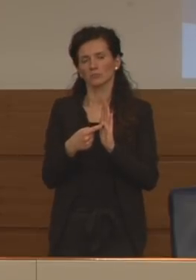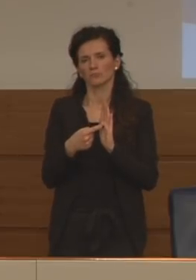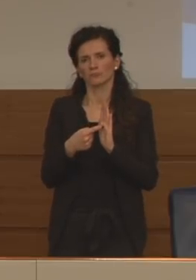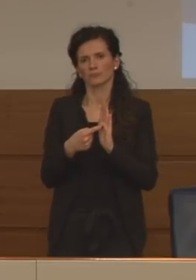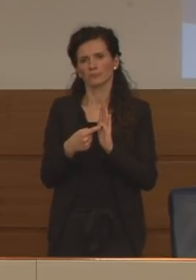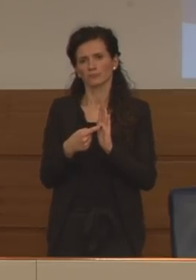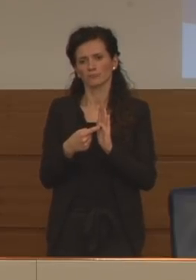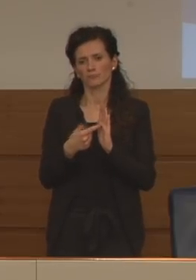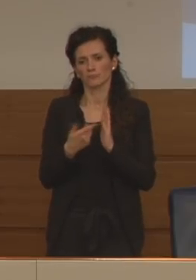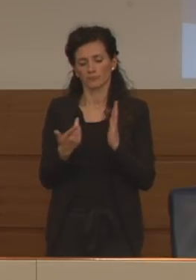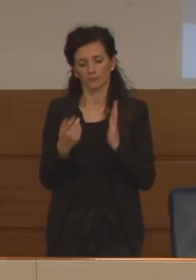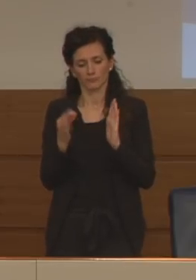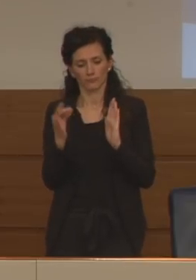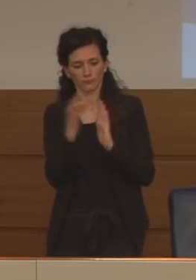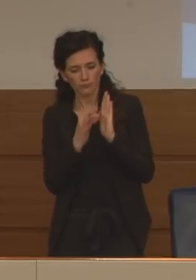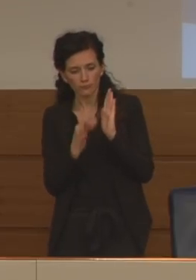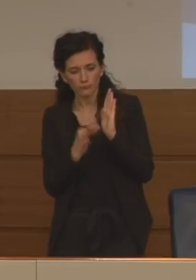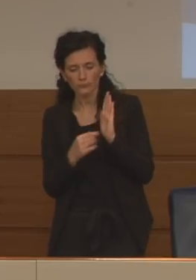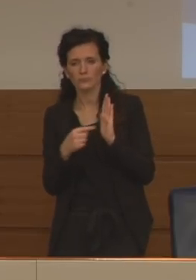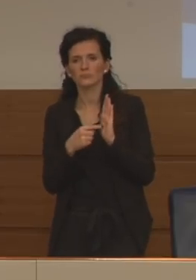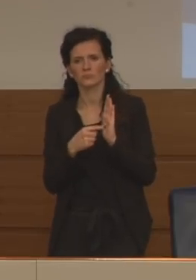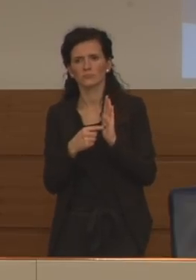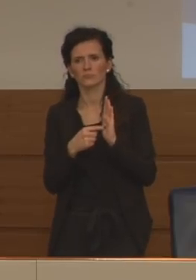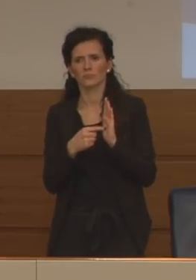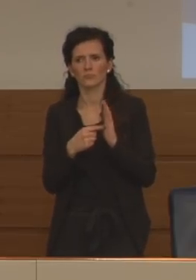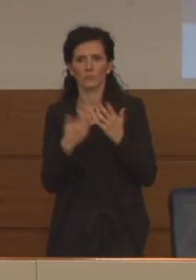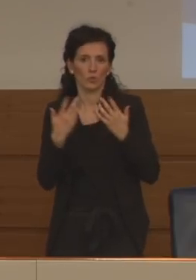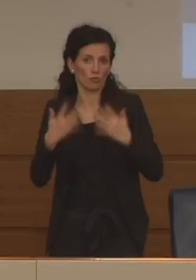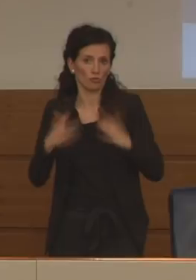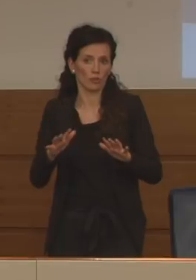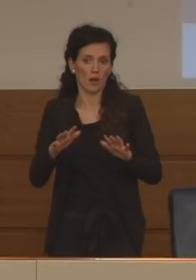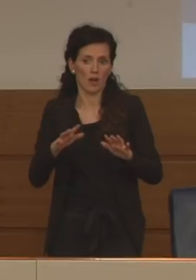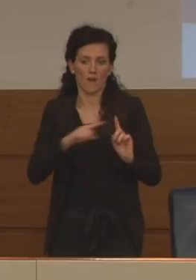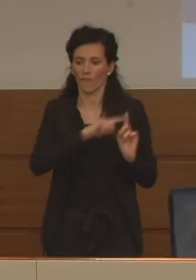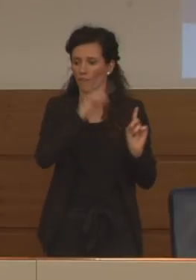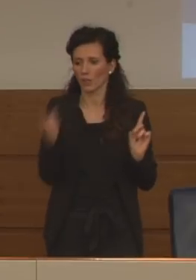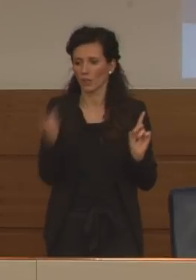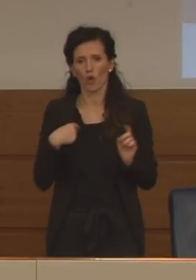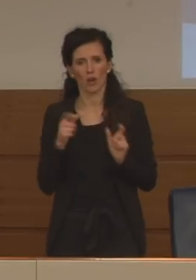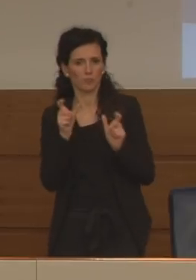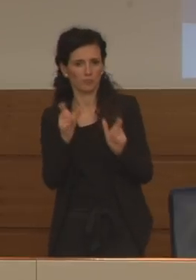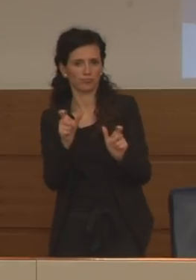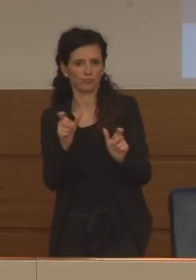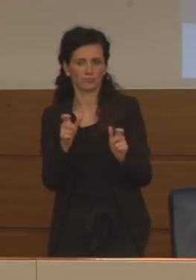sono fronteggiabili con tutto quello che è stato messo in campo